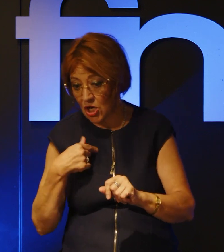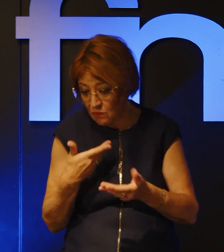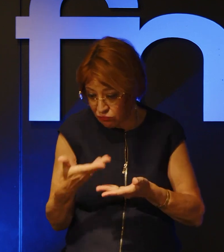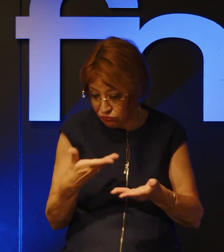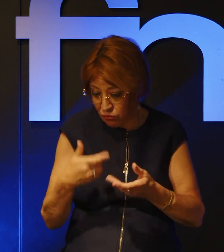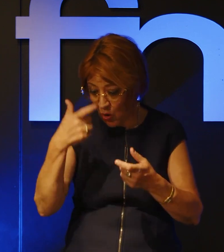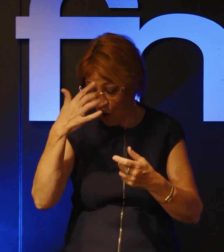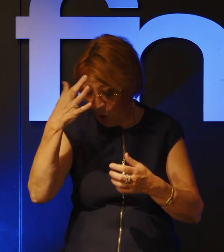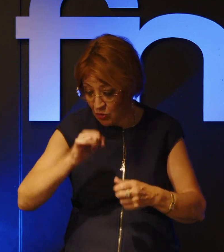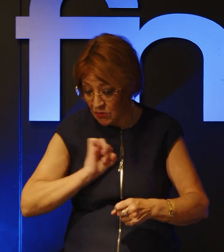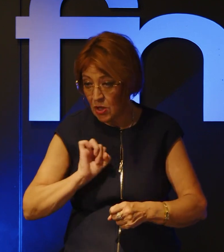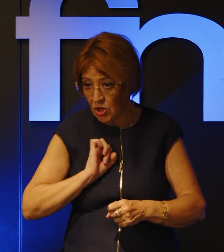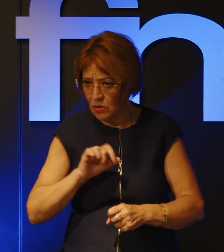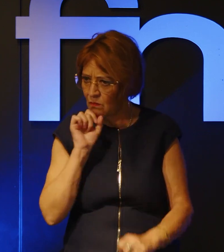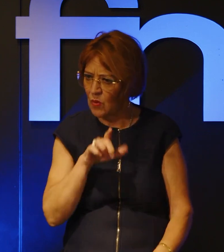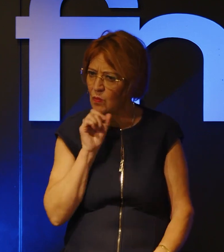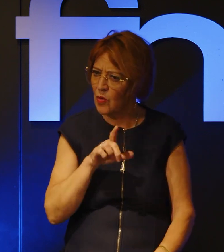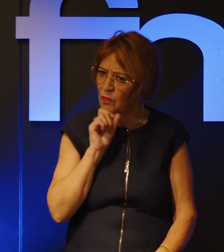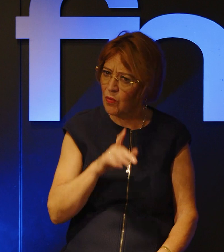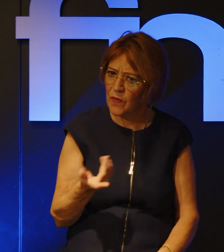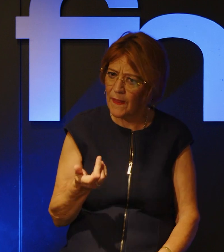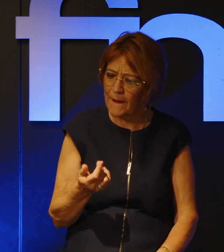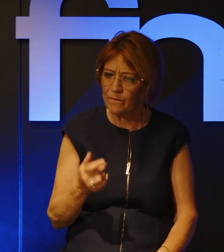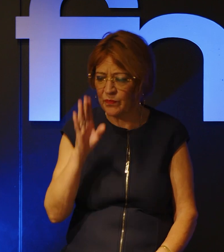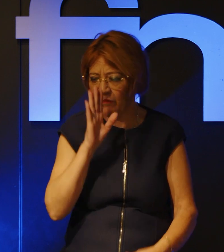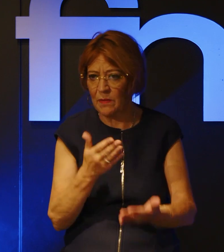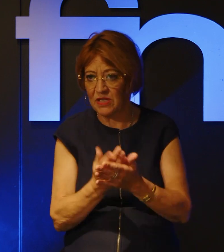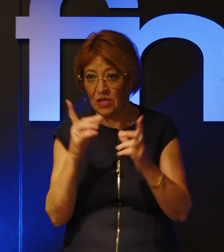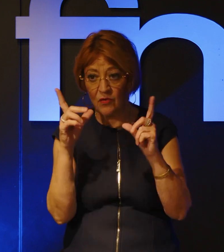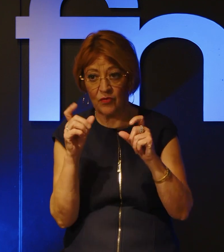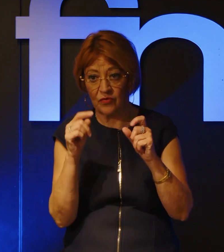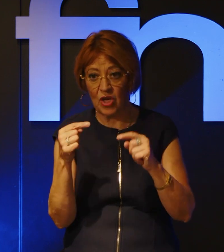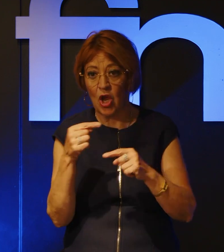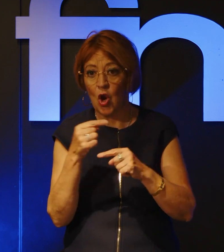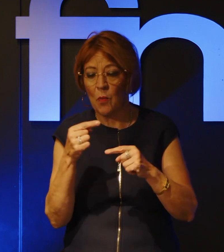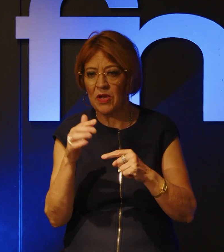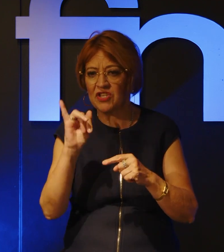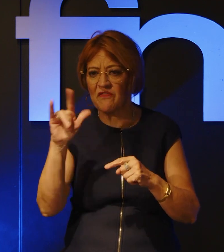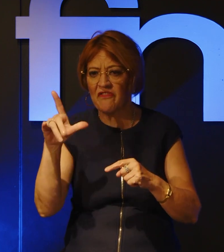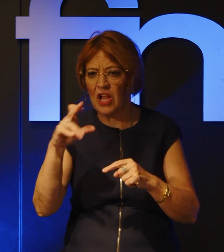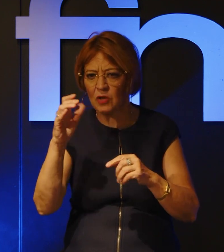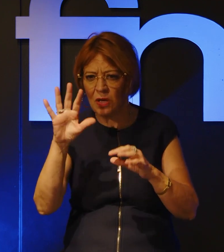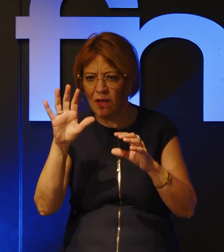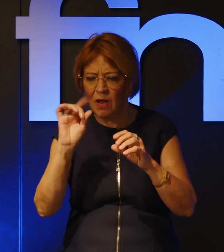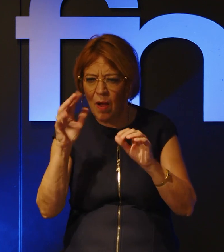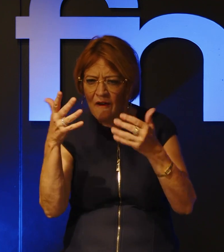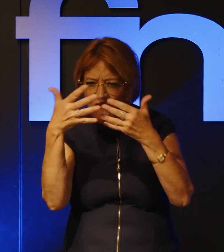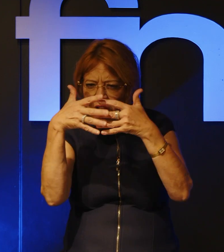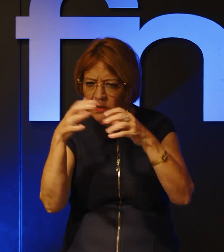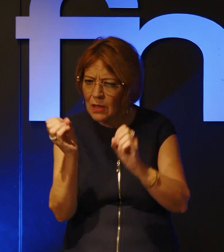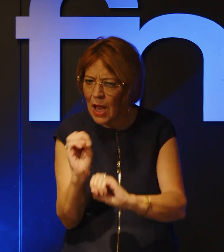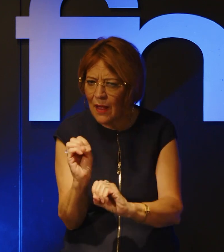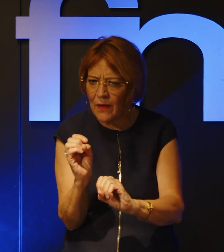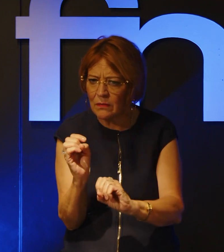nos comportamos possível se apresentarmos fotografias com menos filtros não é se apresentarmos coisas que